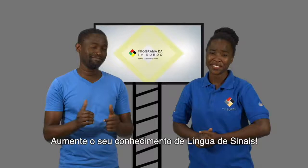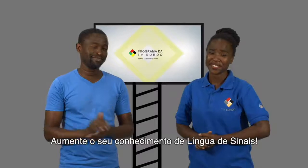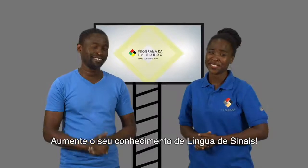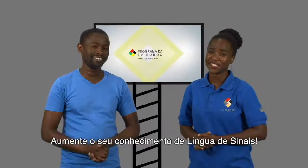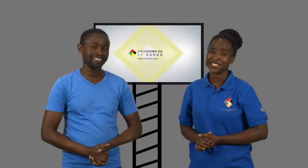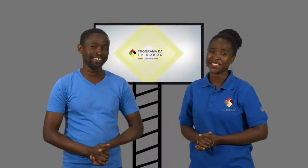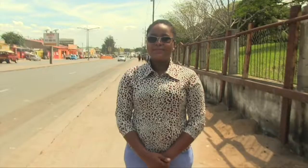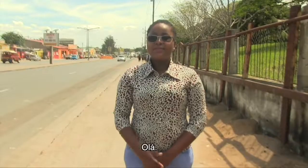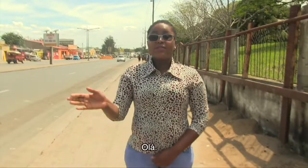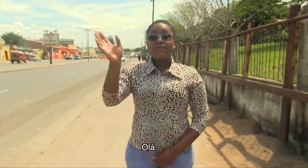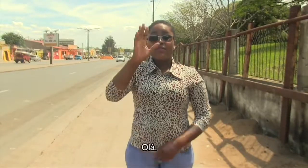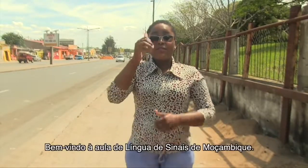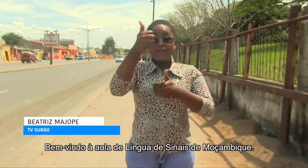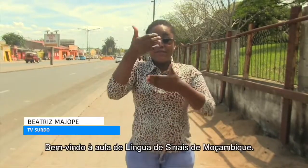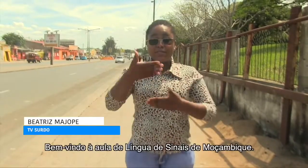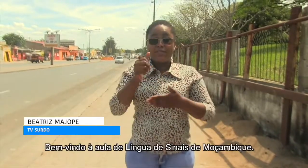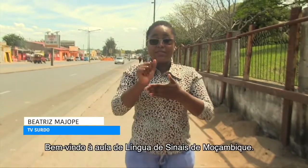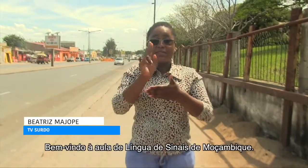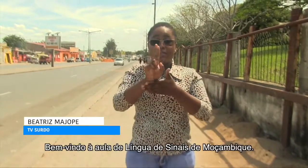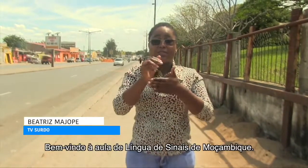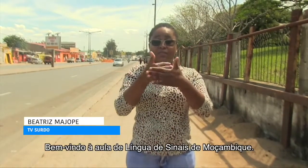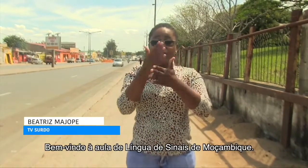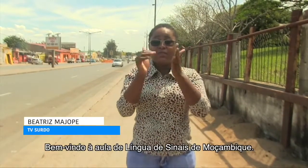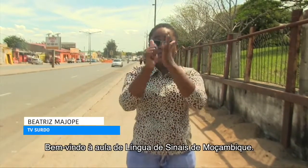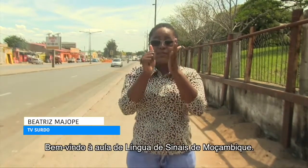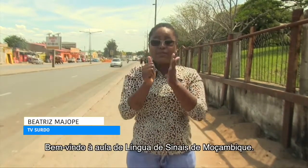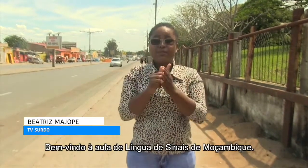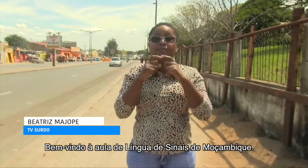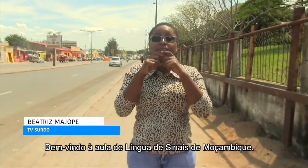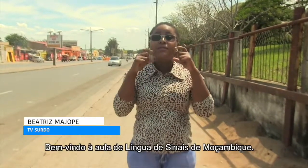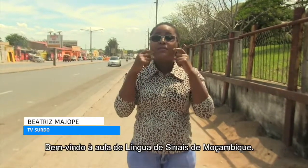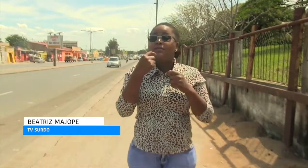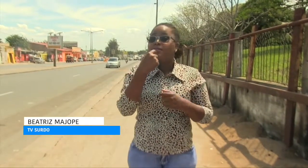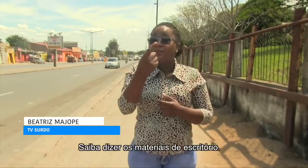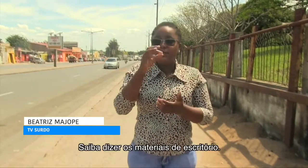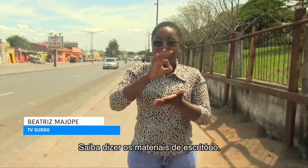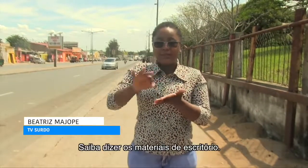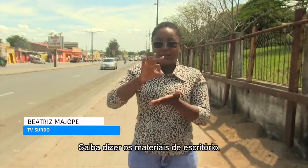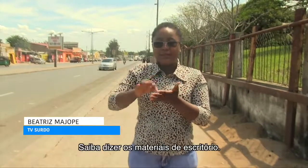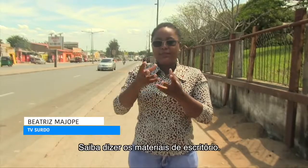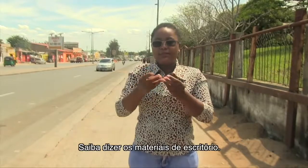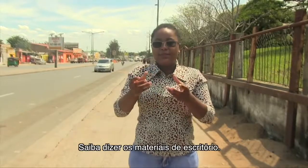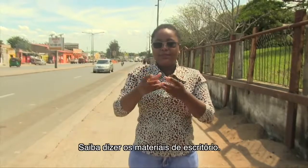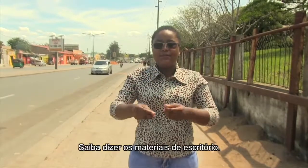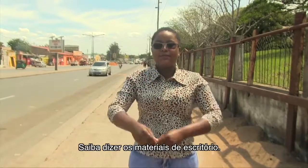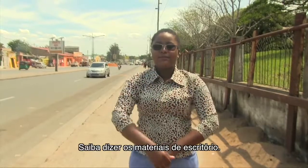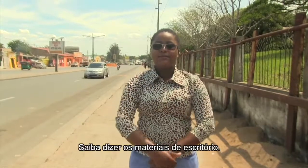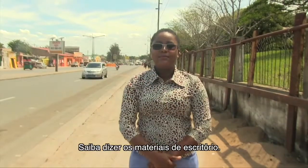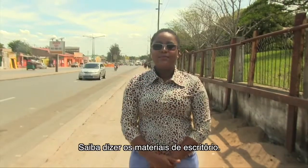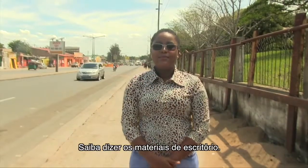Olá, bem-vindo à aula de Língua de Sinais de Moçambique. Saiba dizer os materiais de escritório.